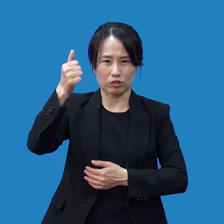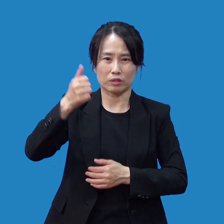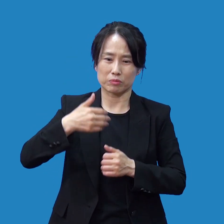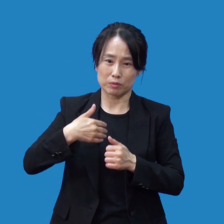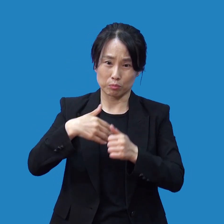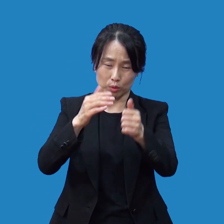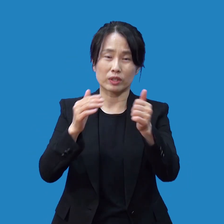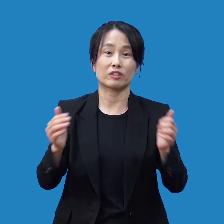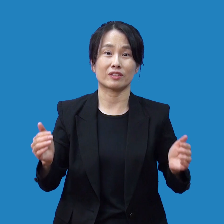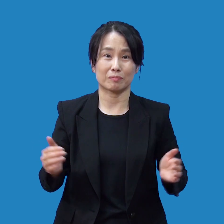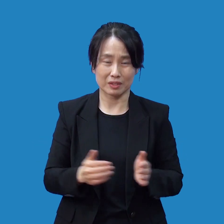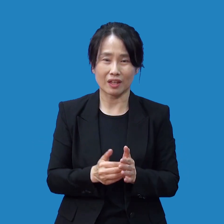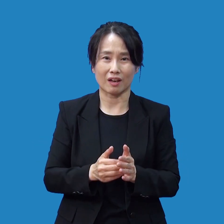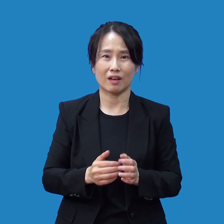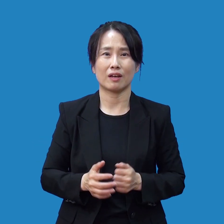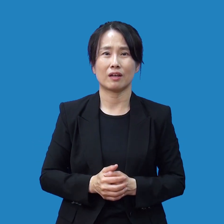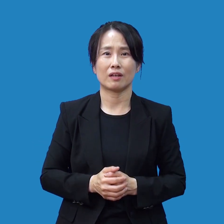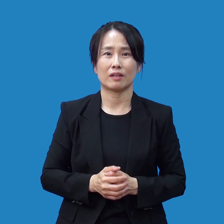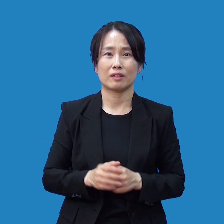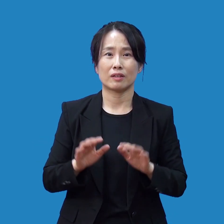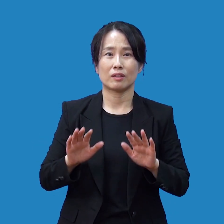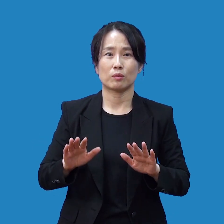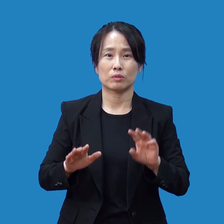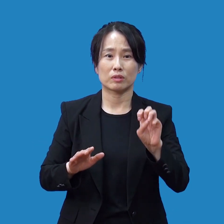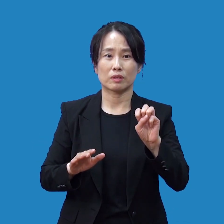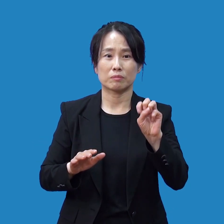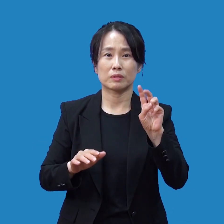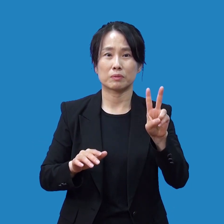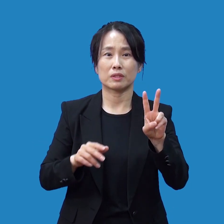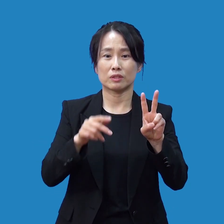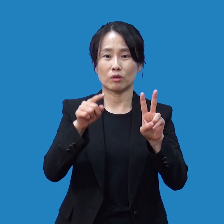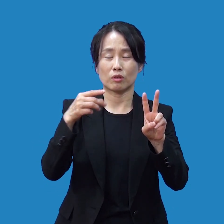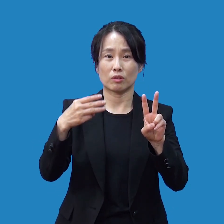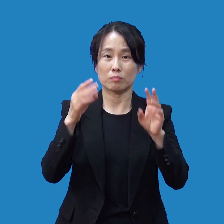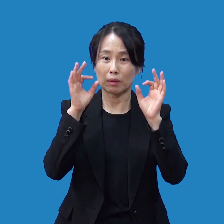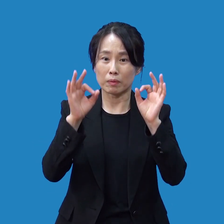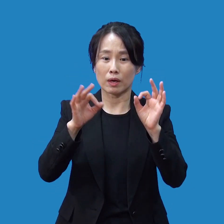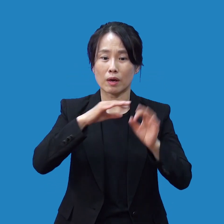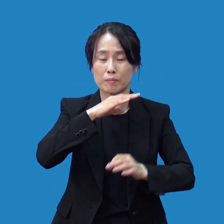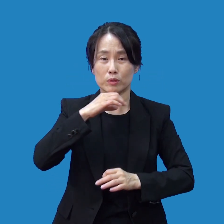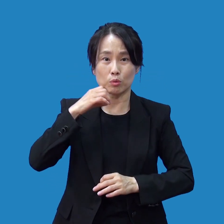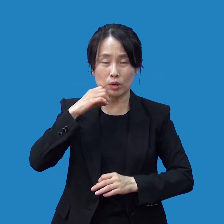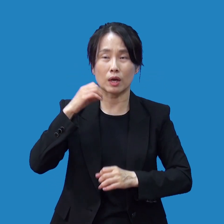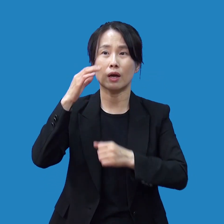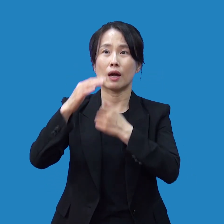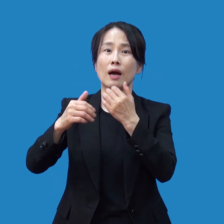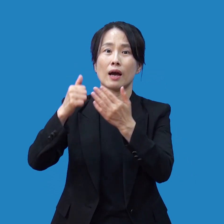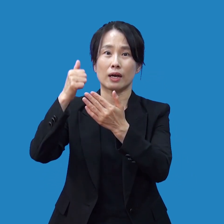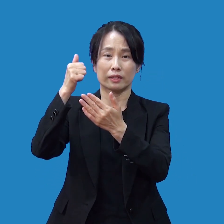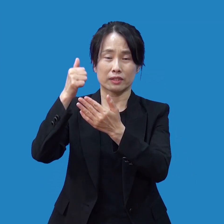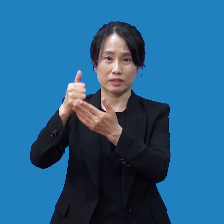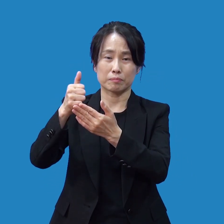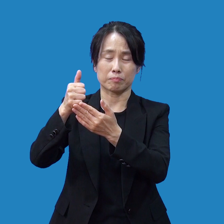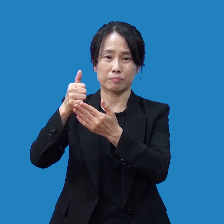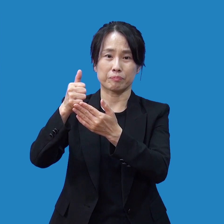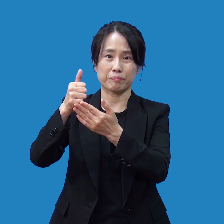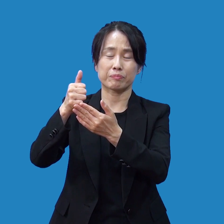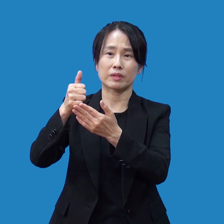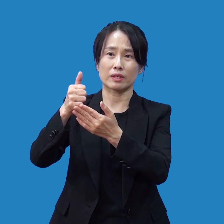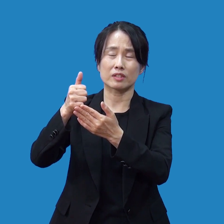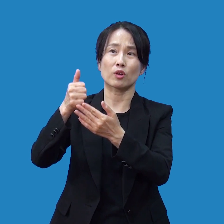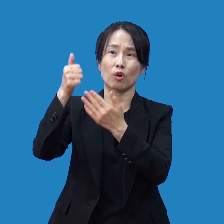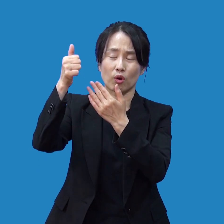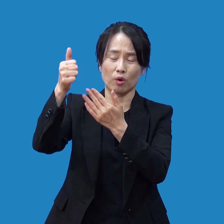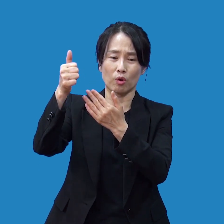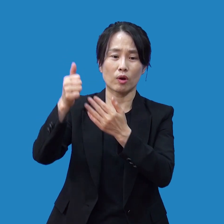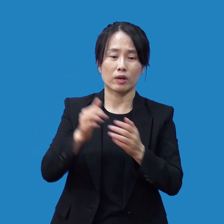오늘 32절을 보면 베드로가 하나님께서 다윗의 예언대로 예수님을 다시 살리셨다,